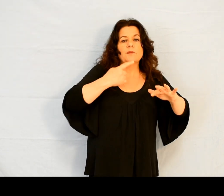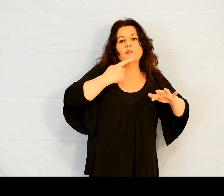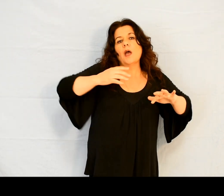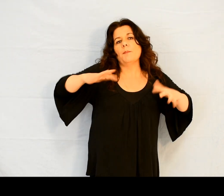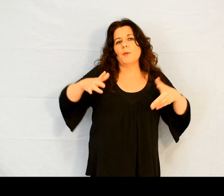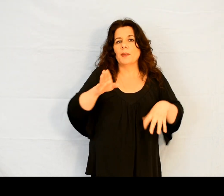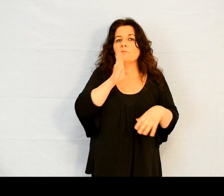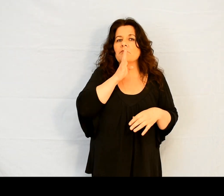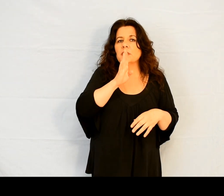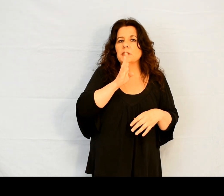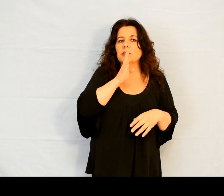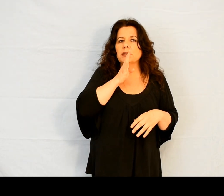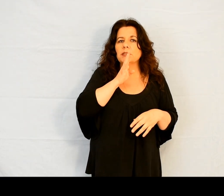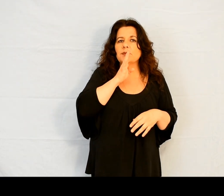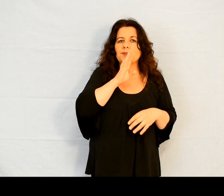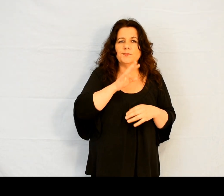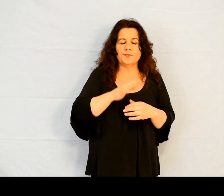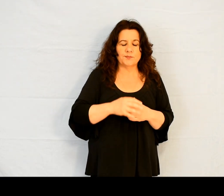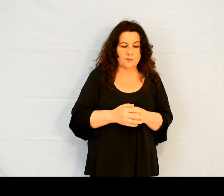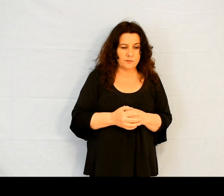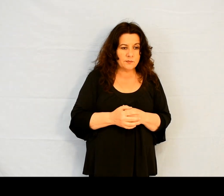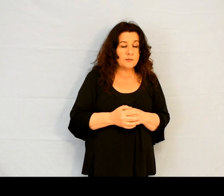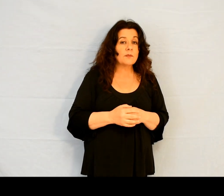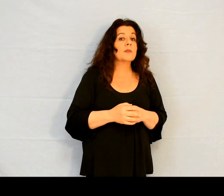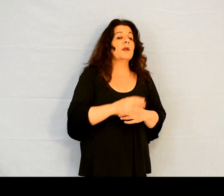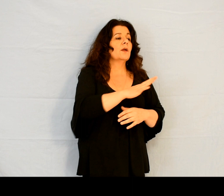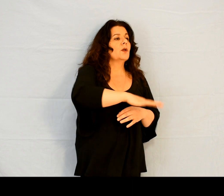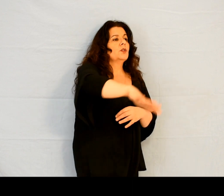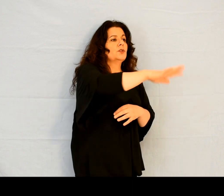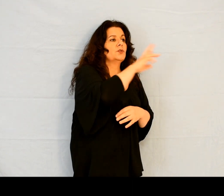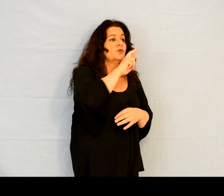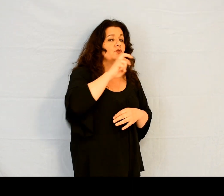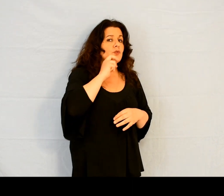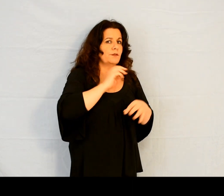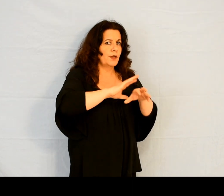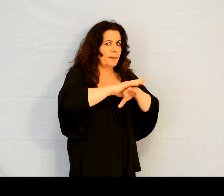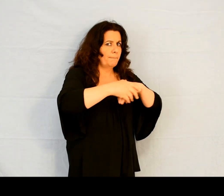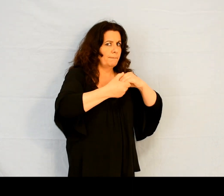midi. Pilate dit aux Juifs, « Voici votre roi. »